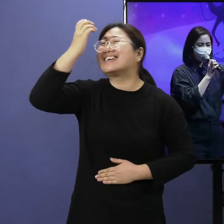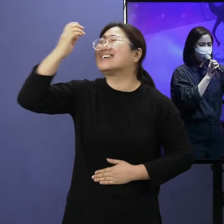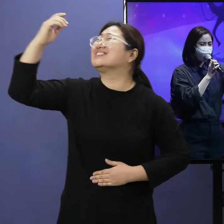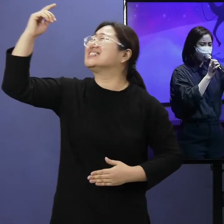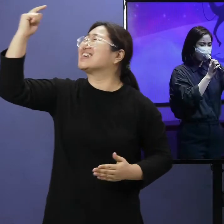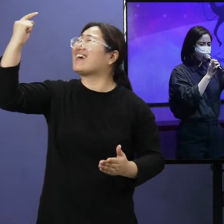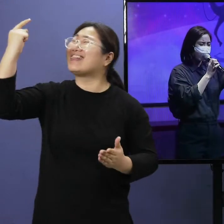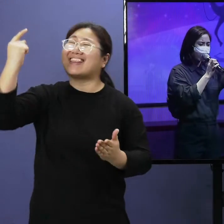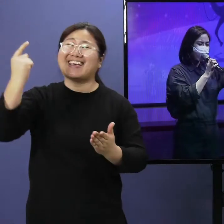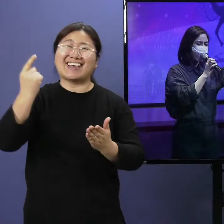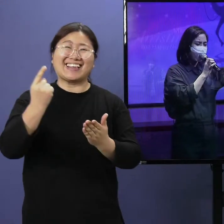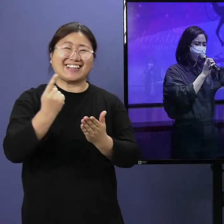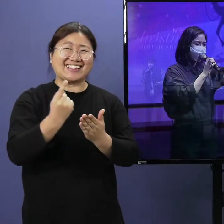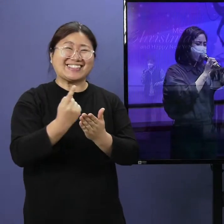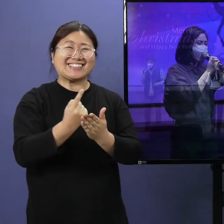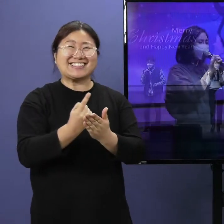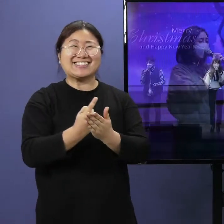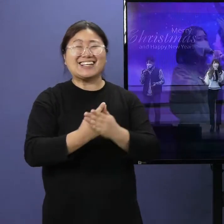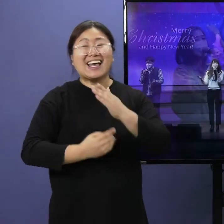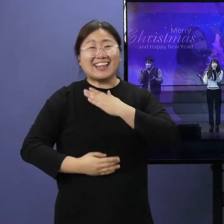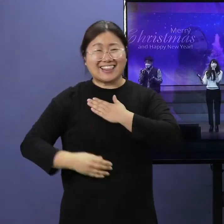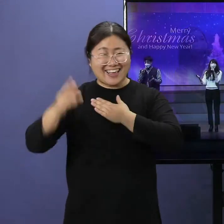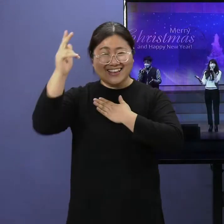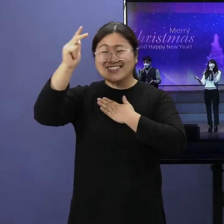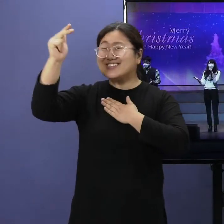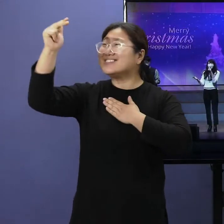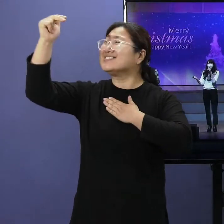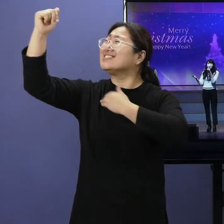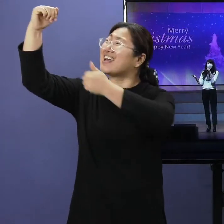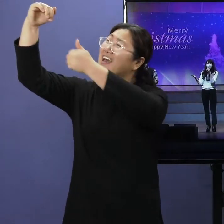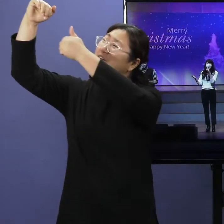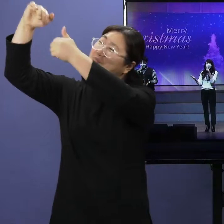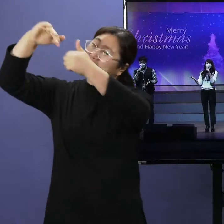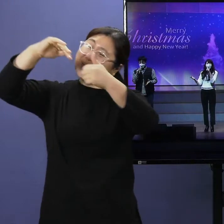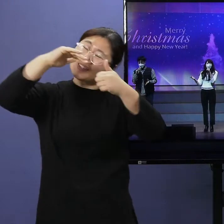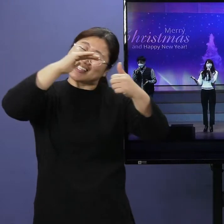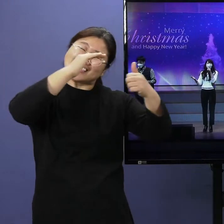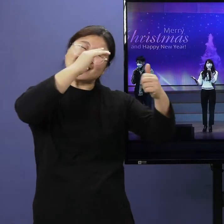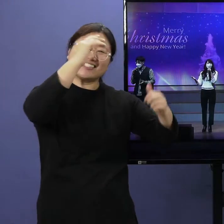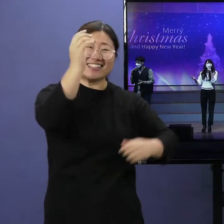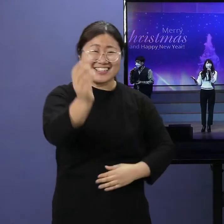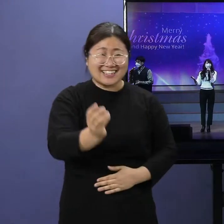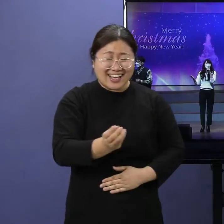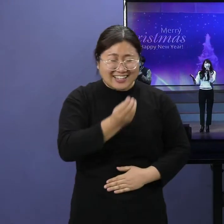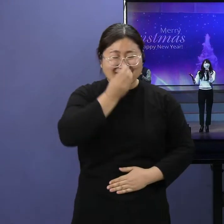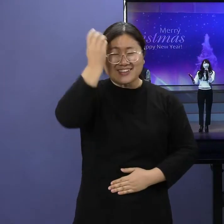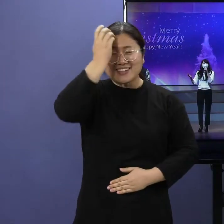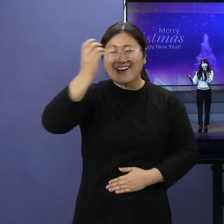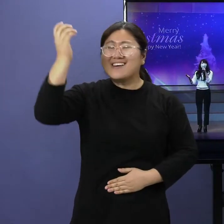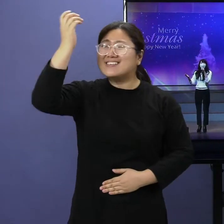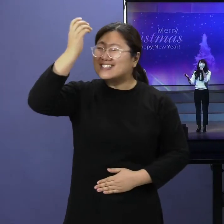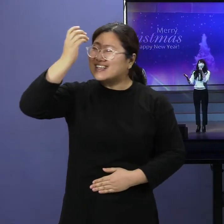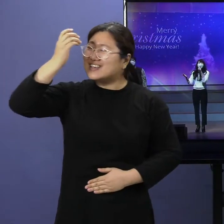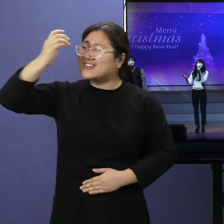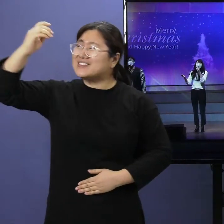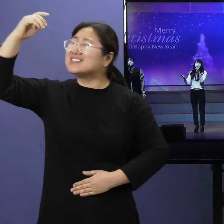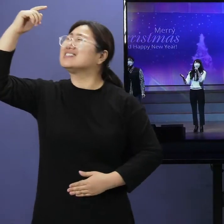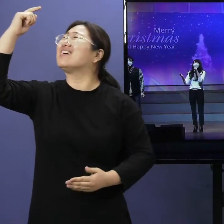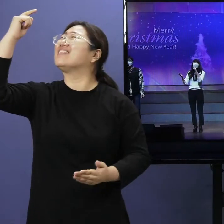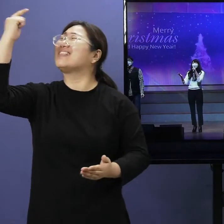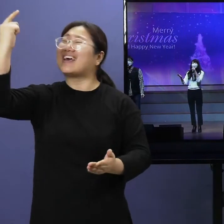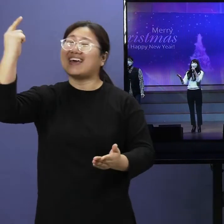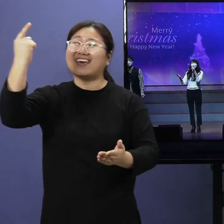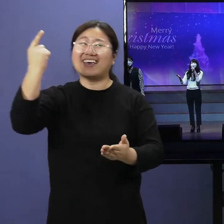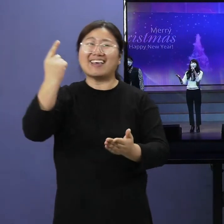성령이 오셨네. 내 주에 보내신 성령이